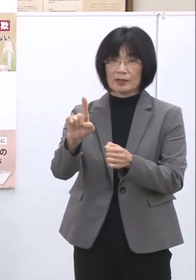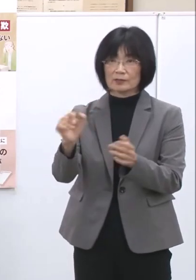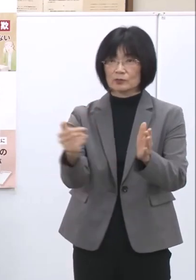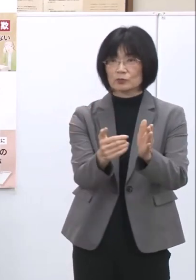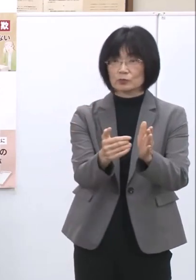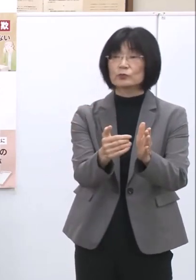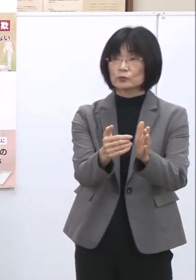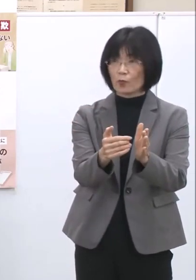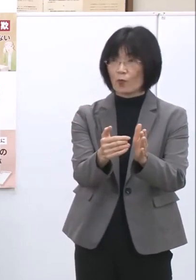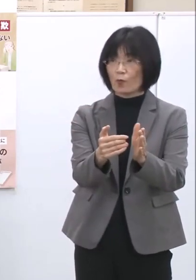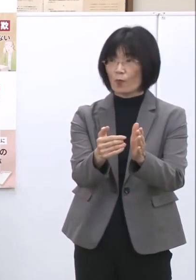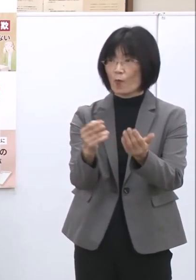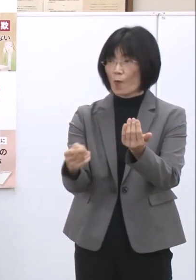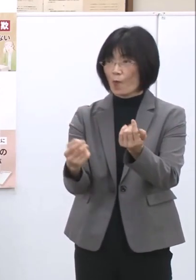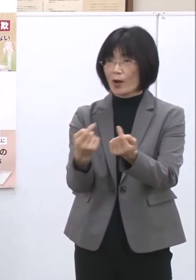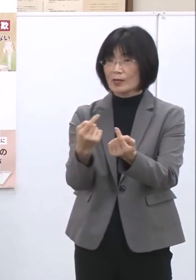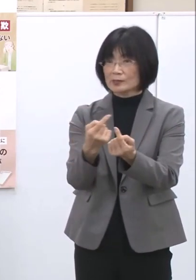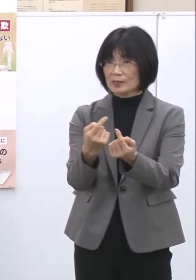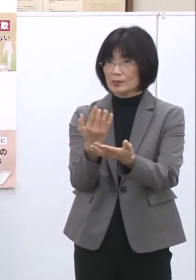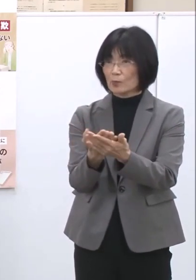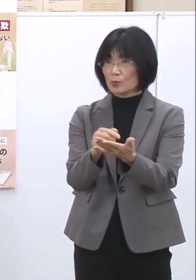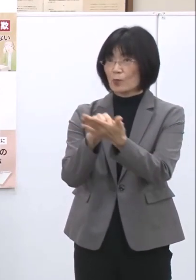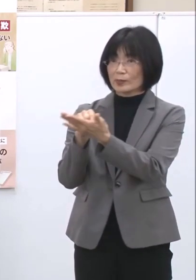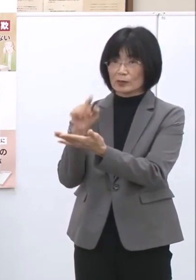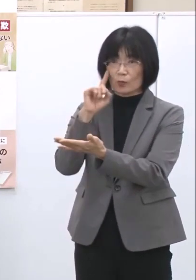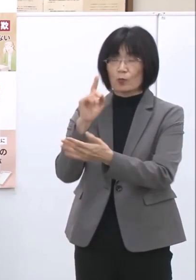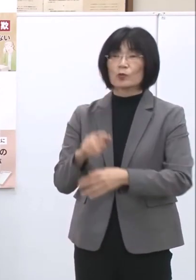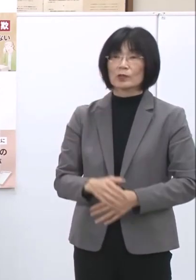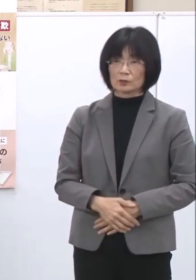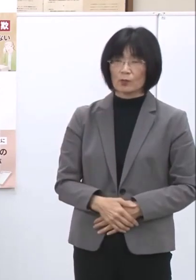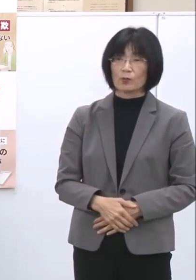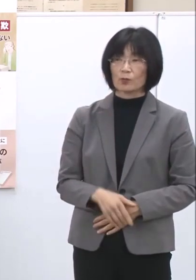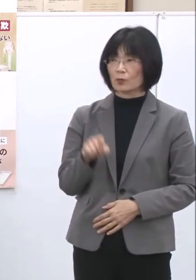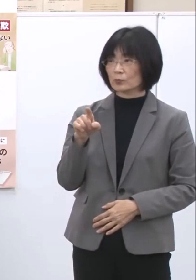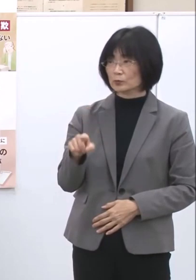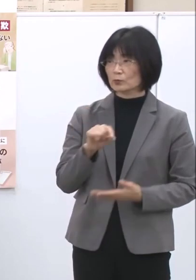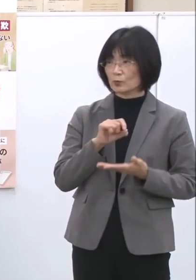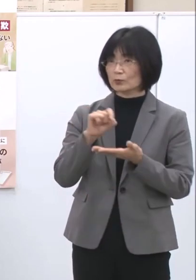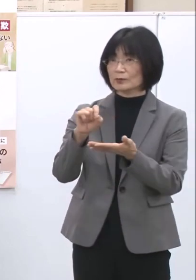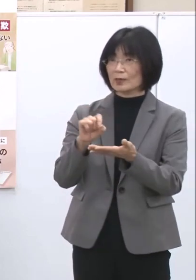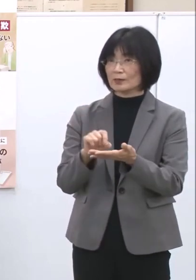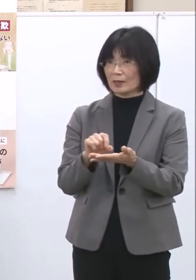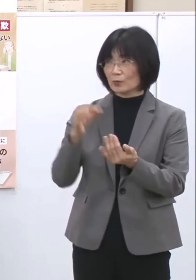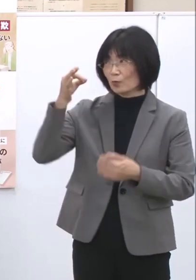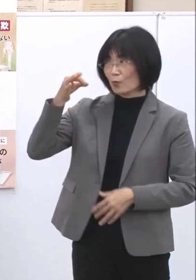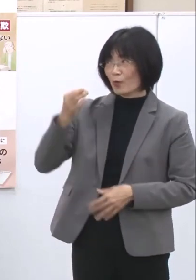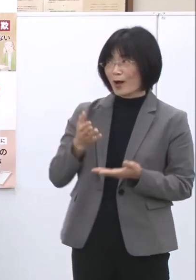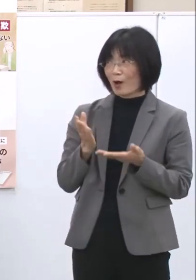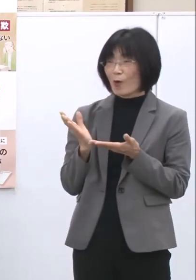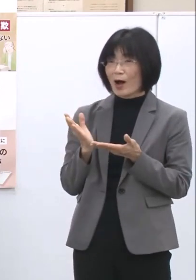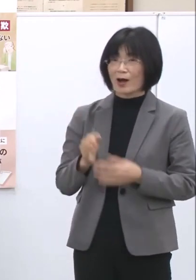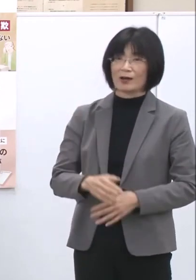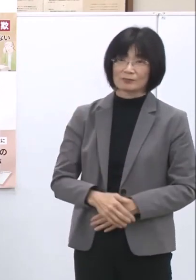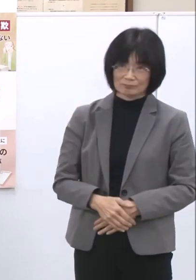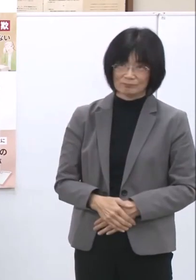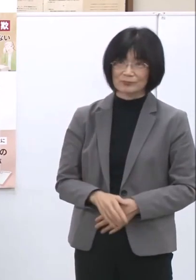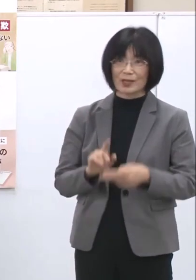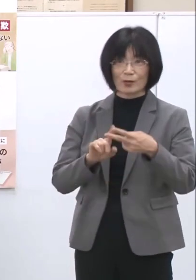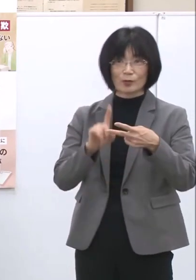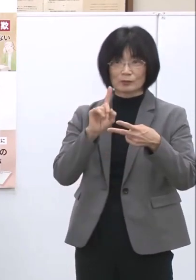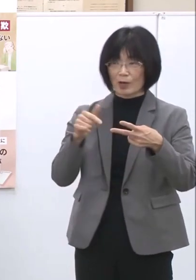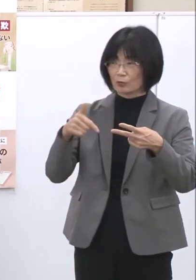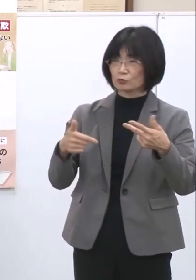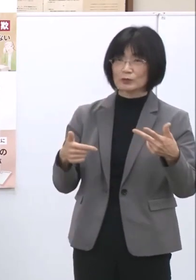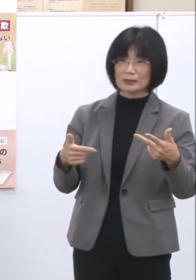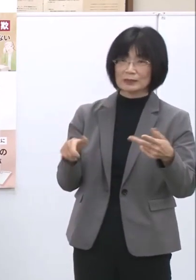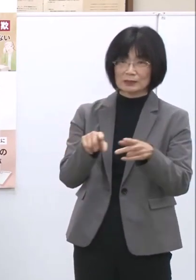来年度中のその法改正なんかを求めてだと思いますけども、この提言をどのように評価されているのかということと、あと、府市の